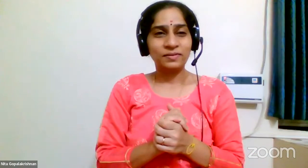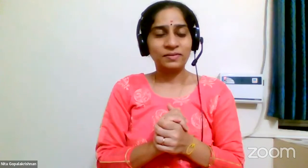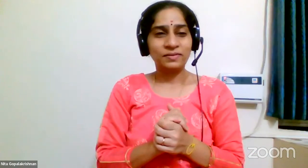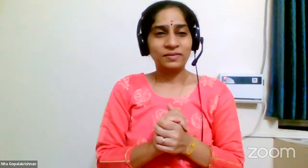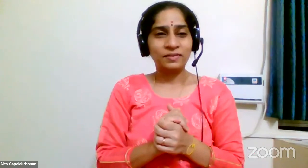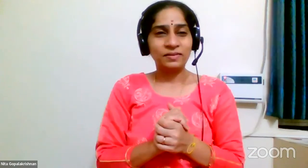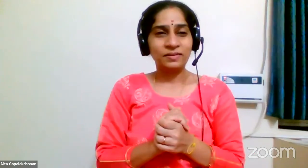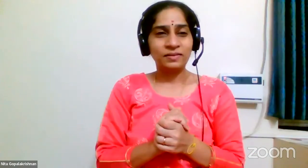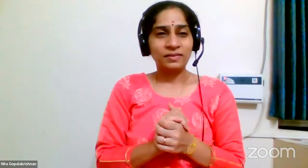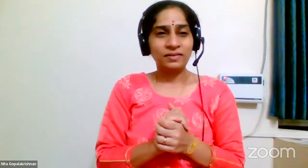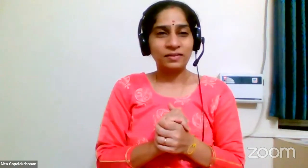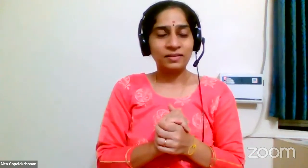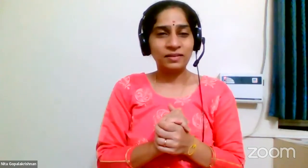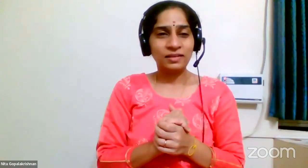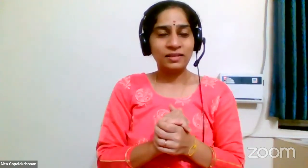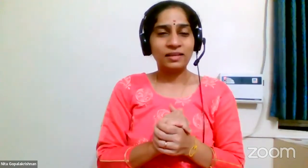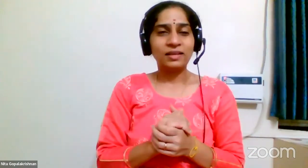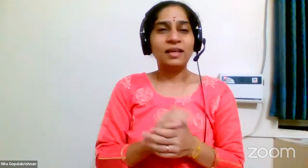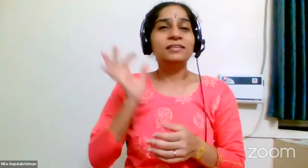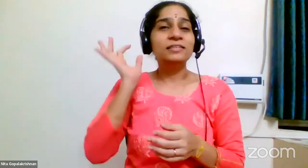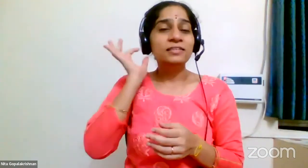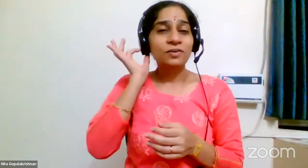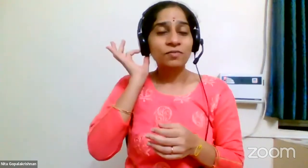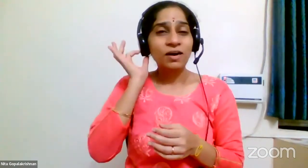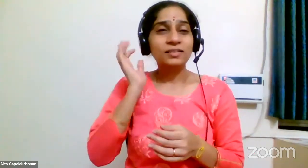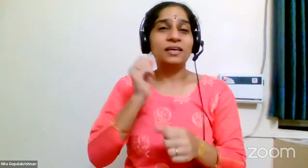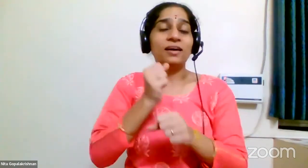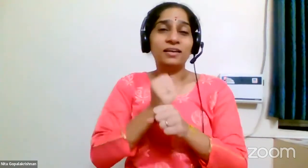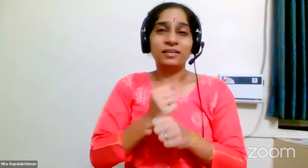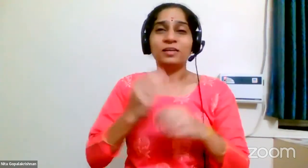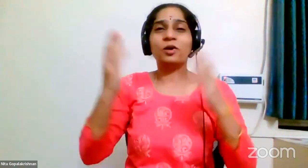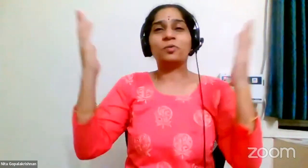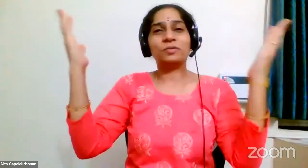श्रीवास आदि गौर भक्तवृंद,